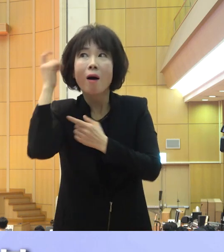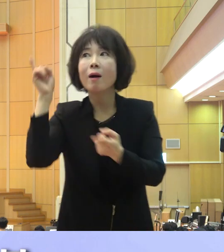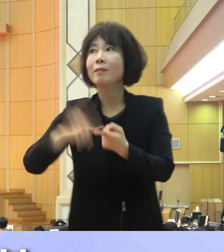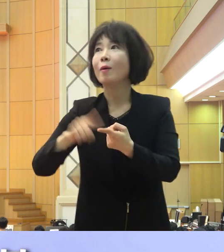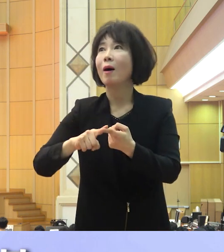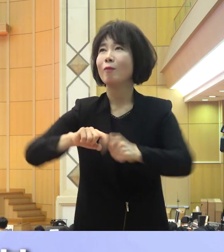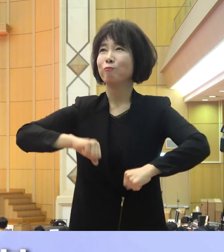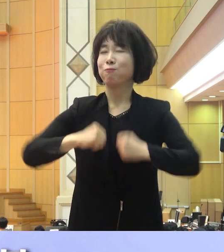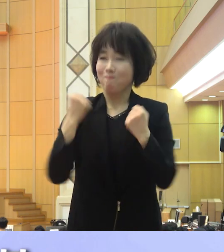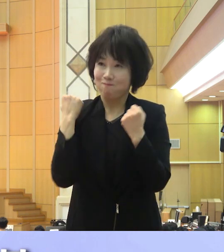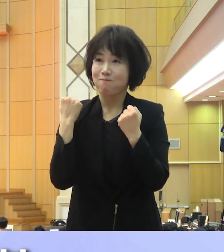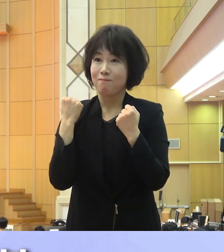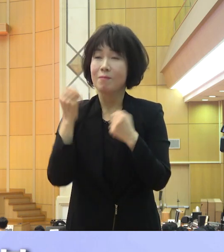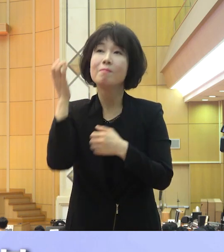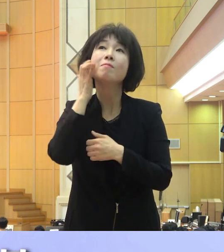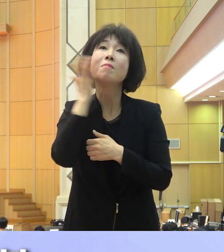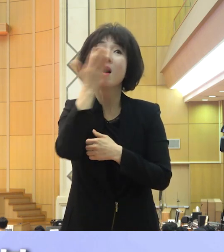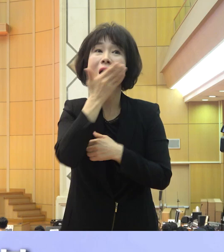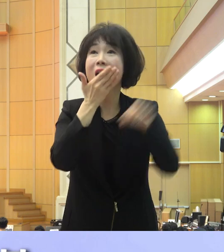땅에 도착해 보니